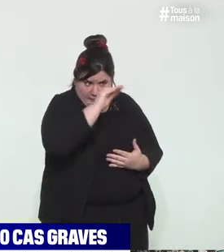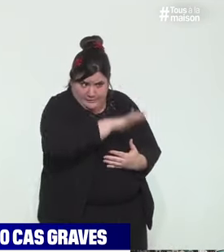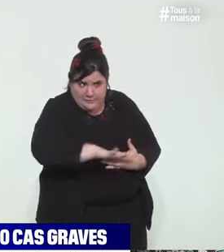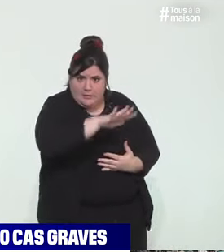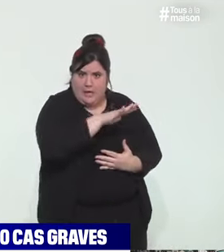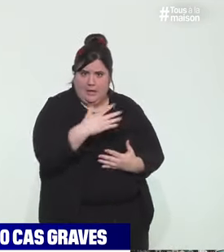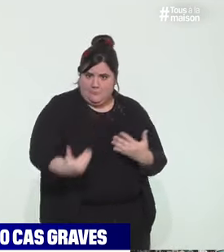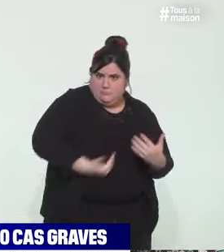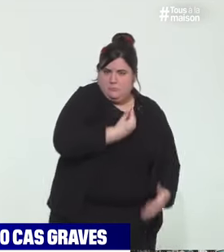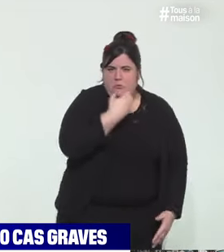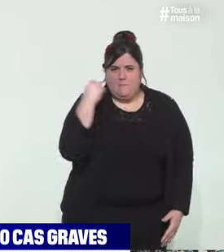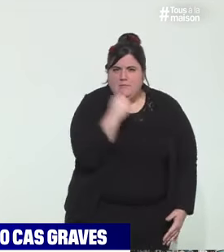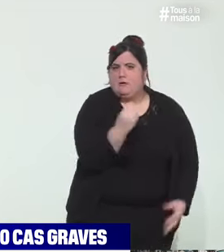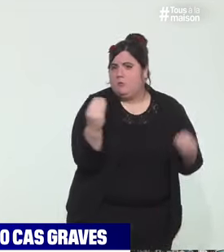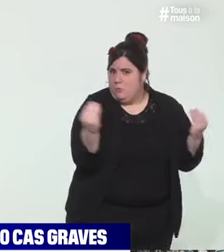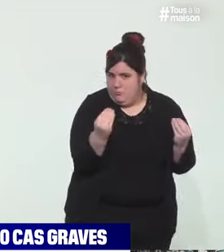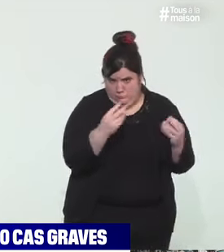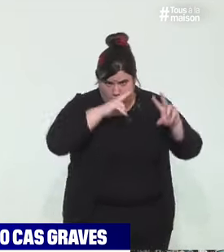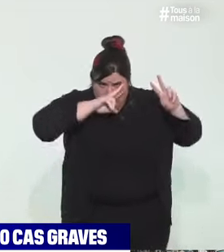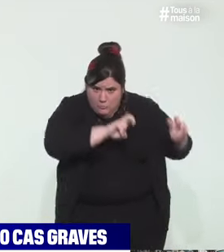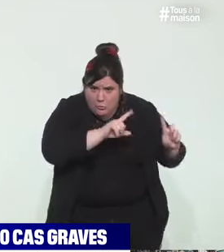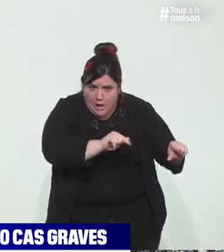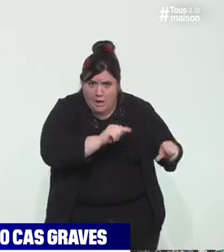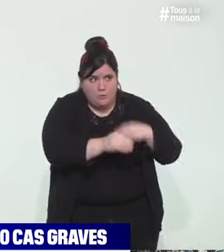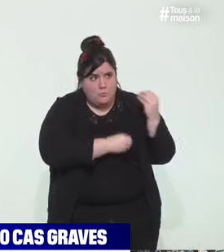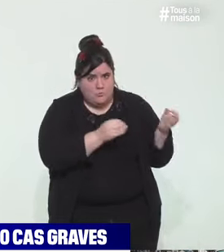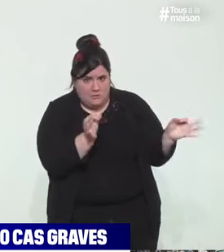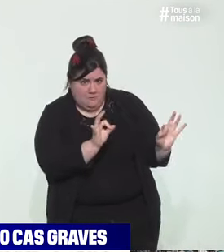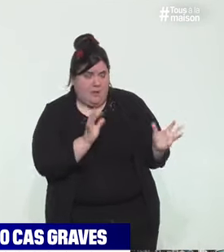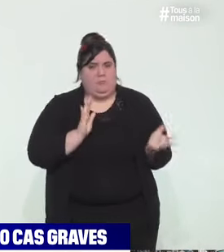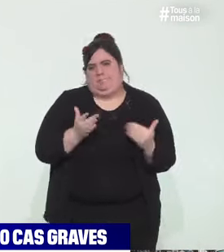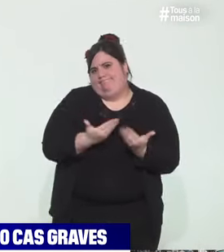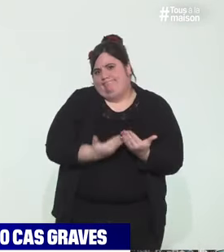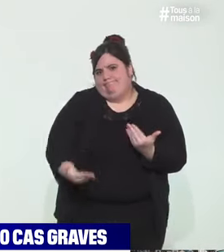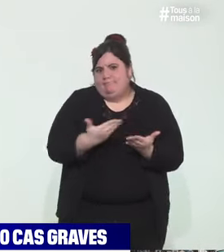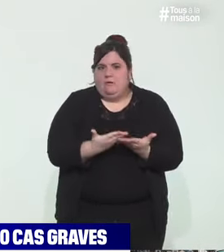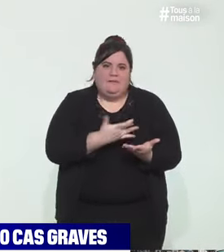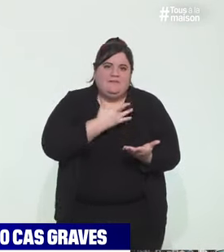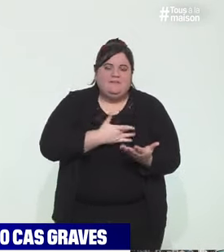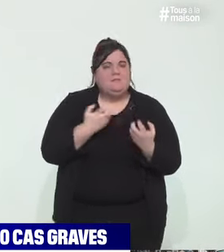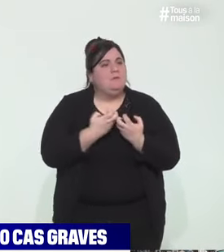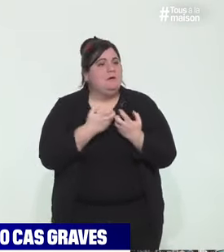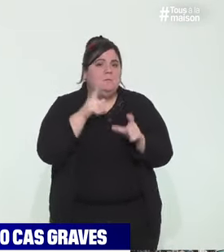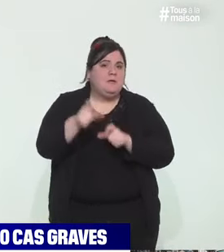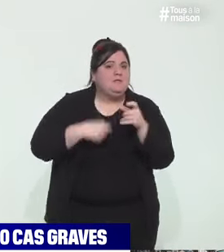Ne pensez-vous pas qu'il importe de savoir qui est le plus touché, par exemple parmi les commerçants, les éboueurs, les transporteurs, les soignants, les